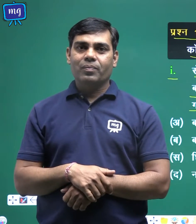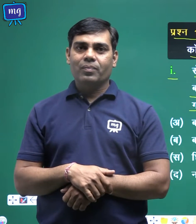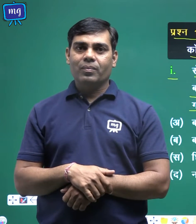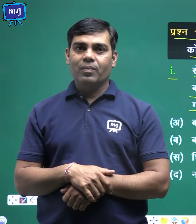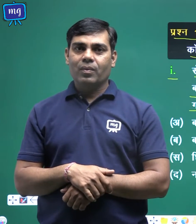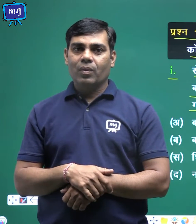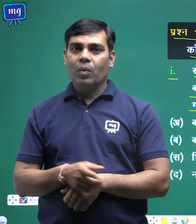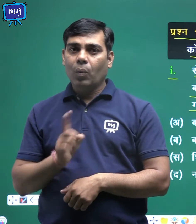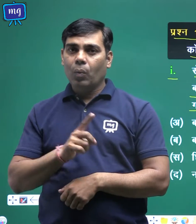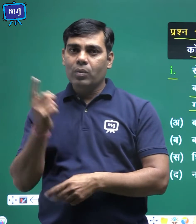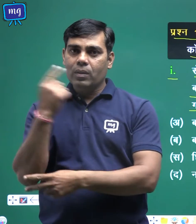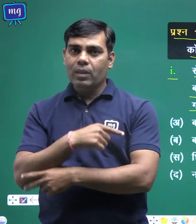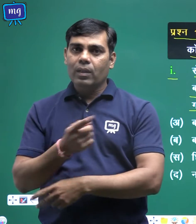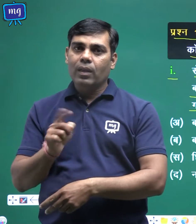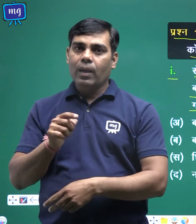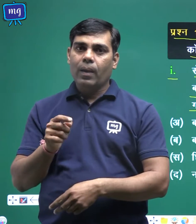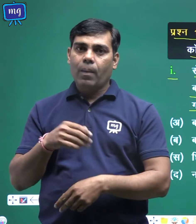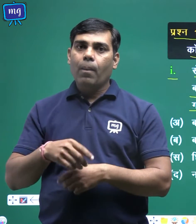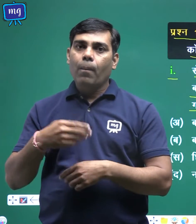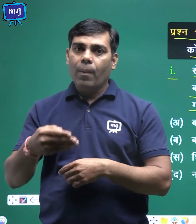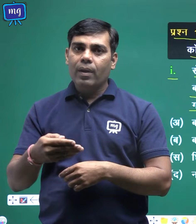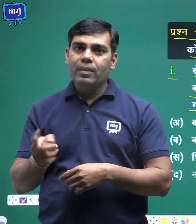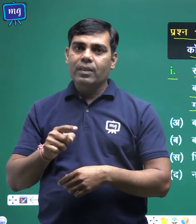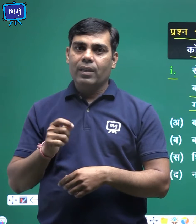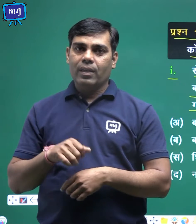उस दिन के बाद से ही